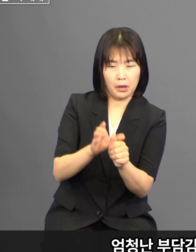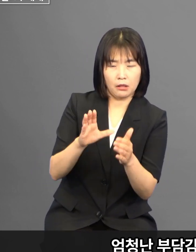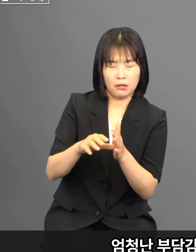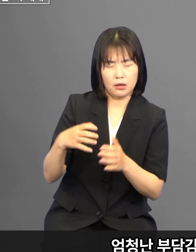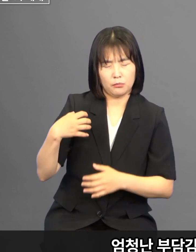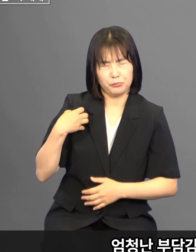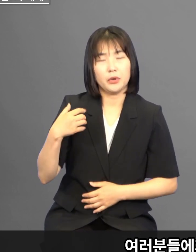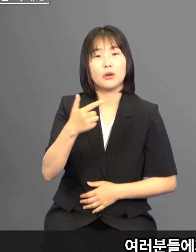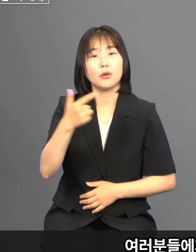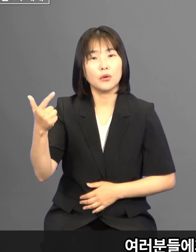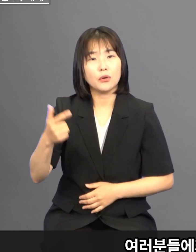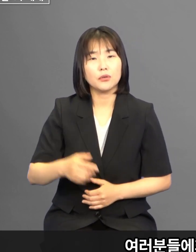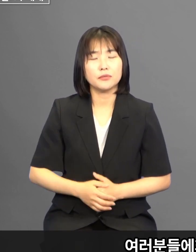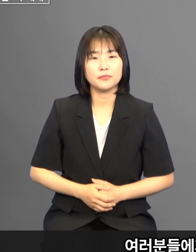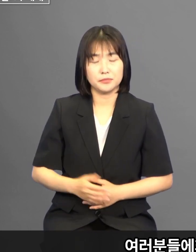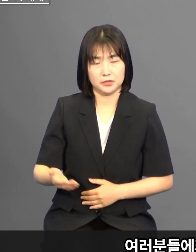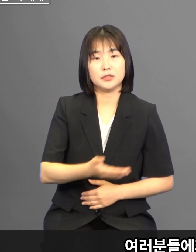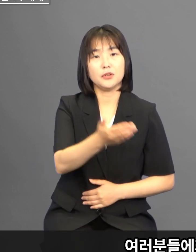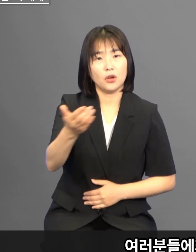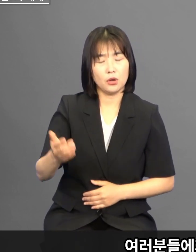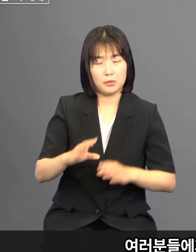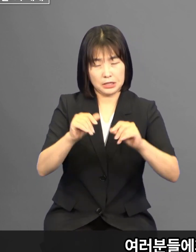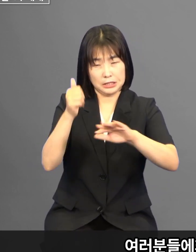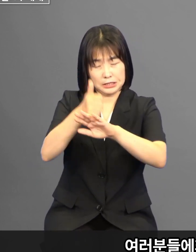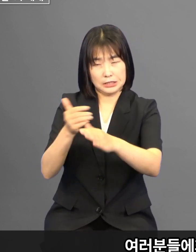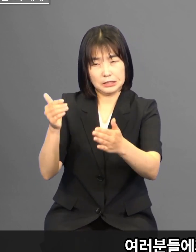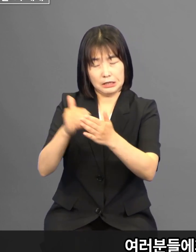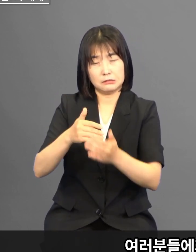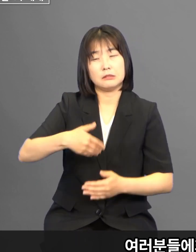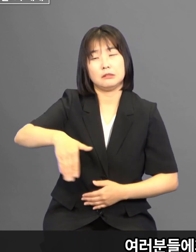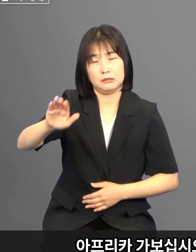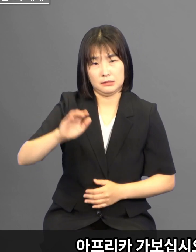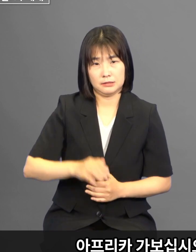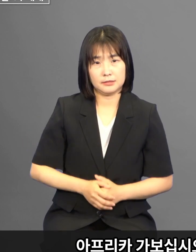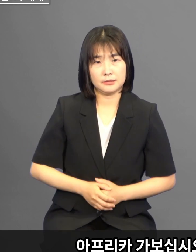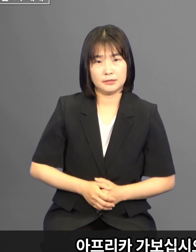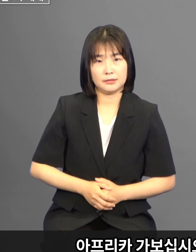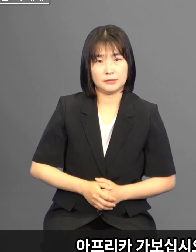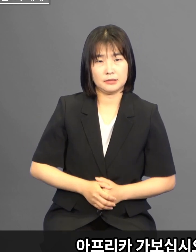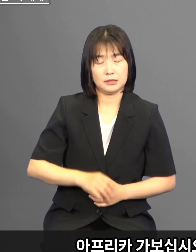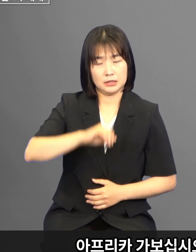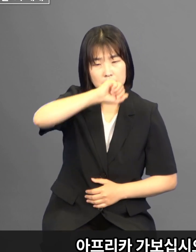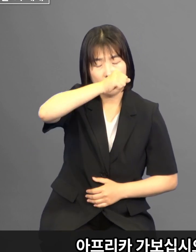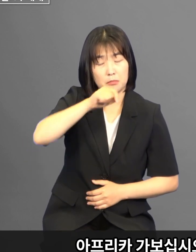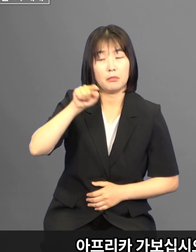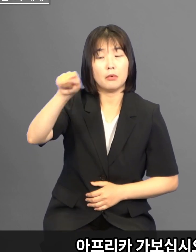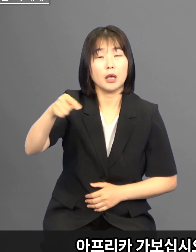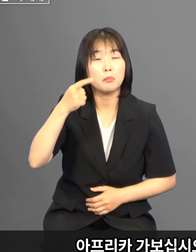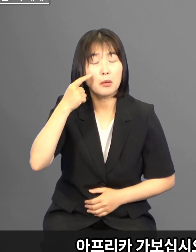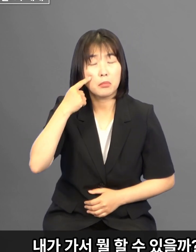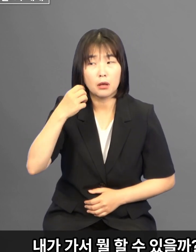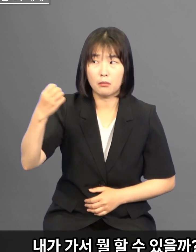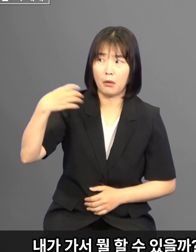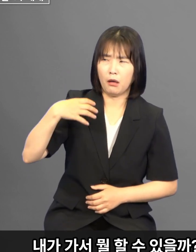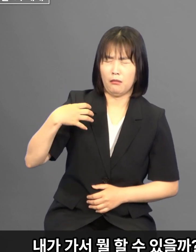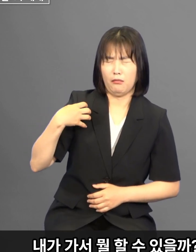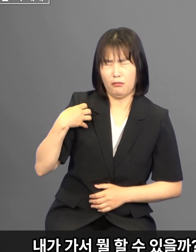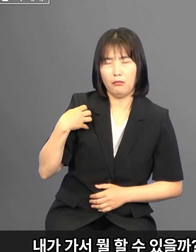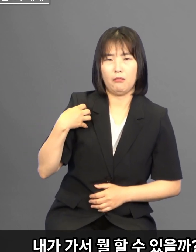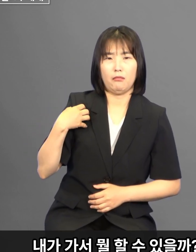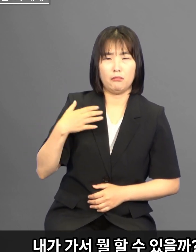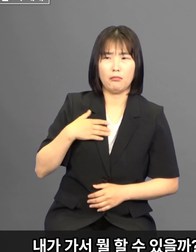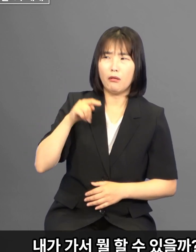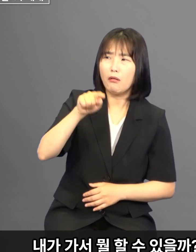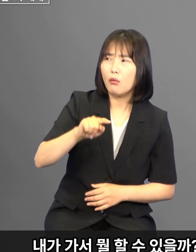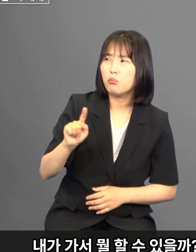것이 사실입니다. 여러분들에게 땅끝까지 가십시오, 이 아프리카 가보십시오 이러면 여러분 부담되잖아요. 내가 가서 뭘 할